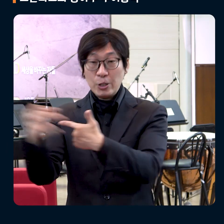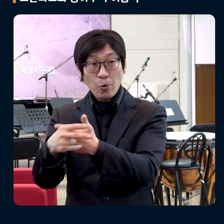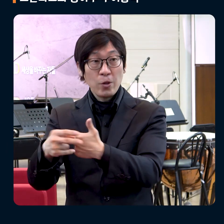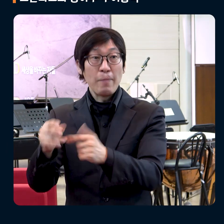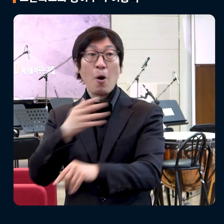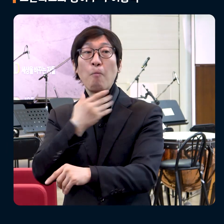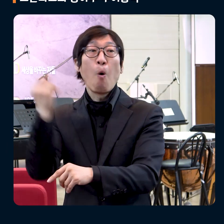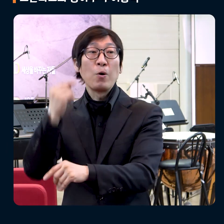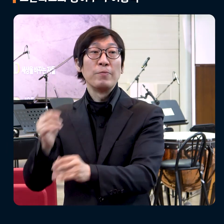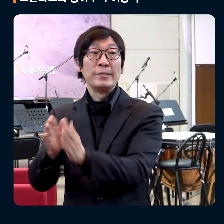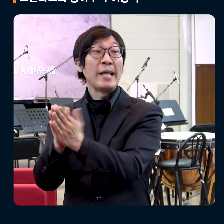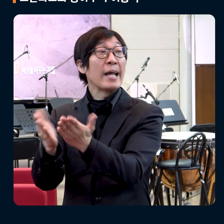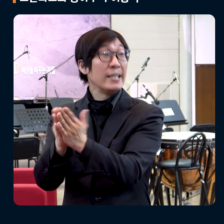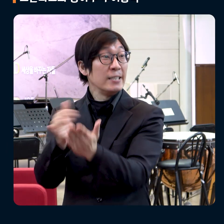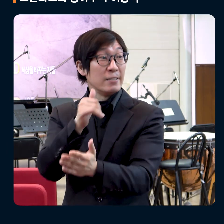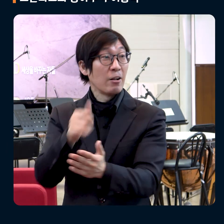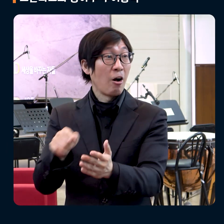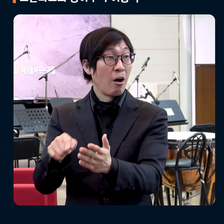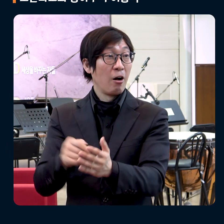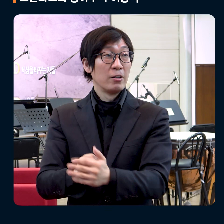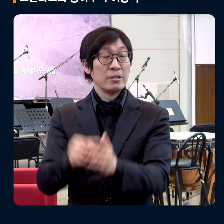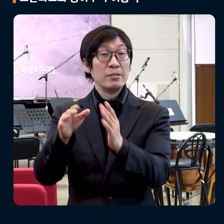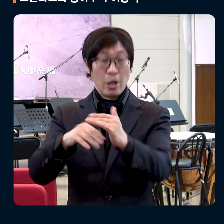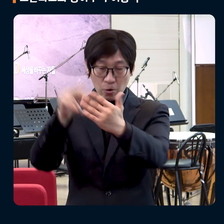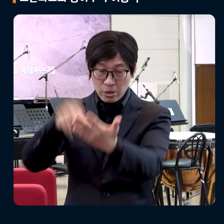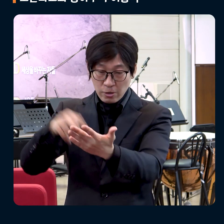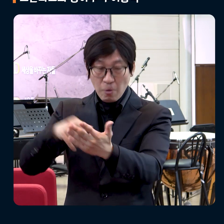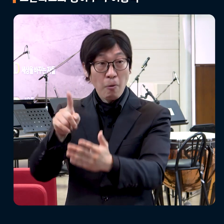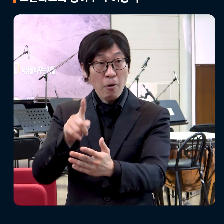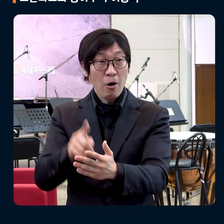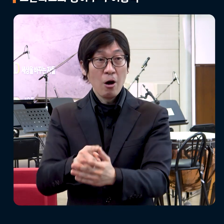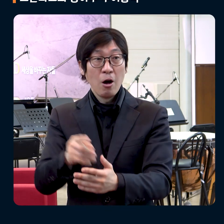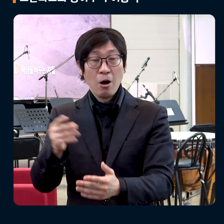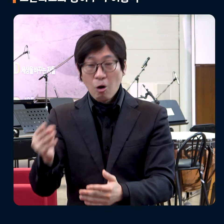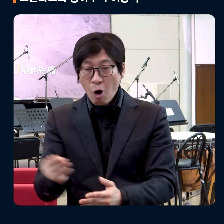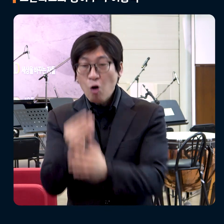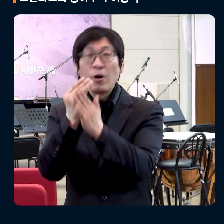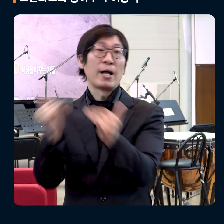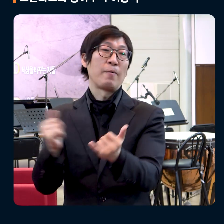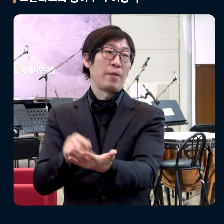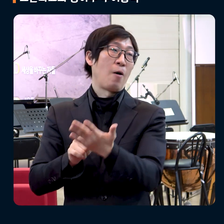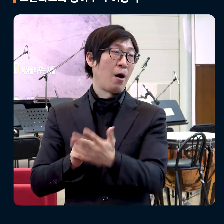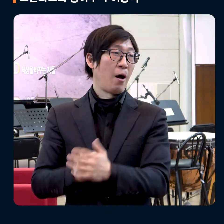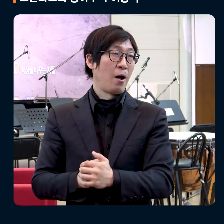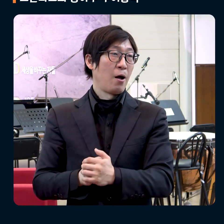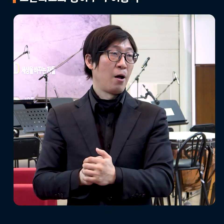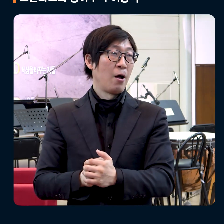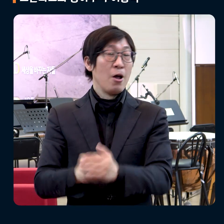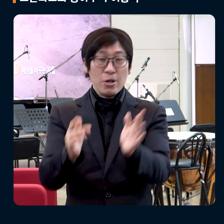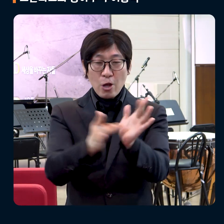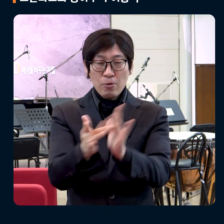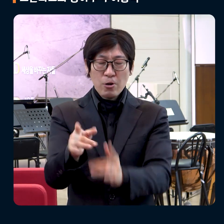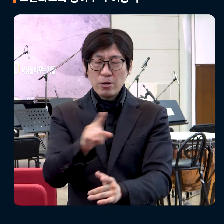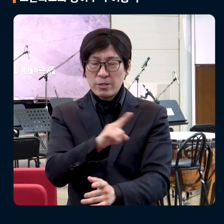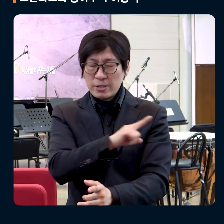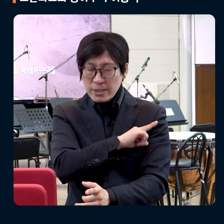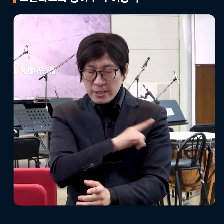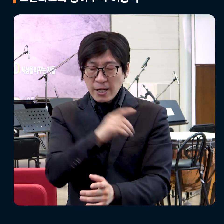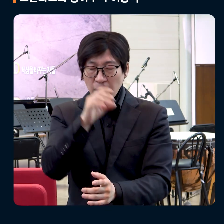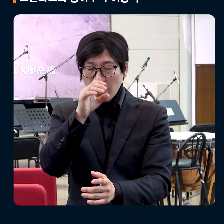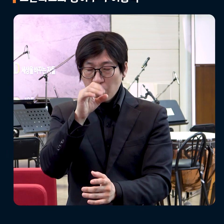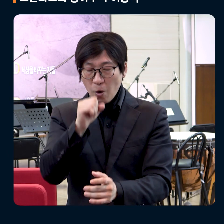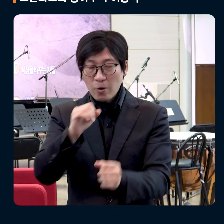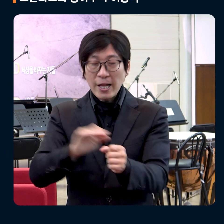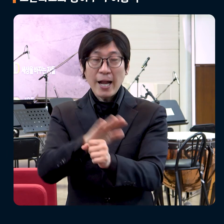거기에는, 그리고 교회의 전통에는 니고데모를 성자, 또 예수님을 매우